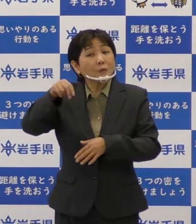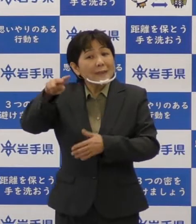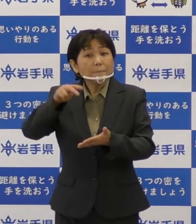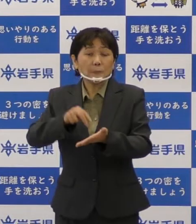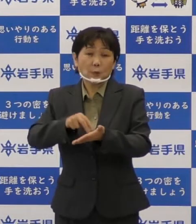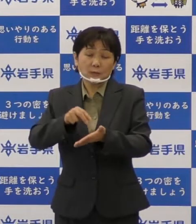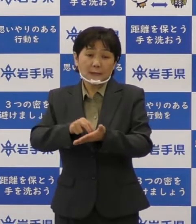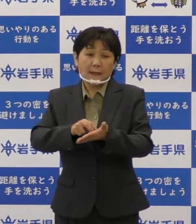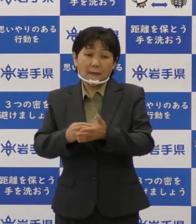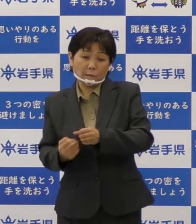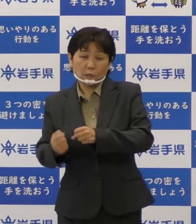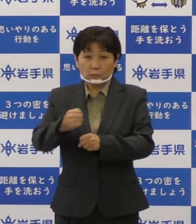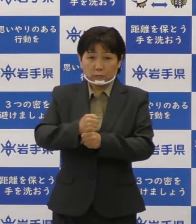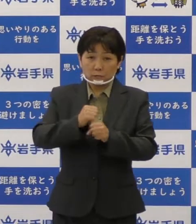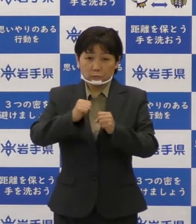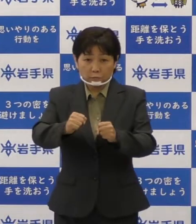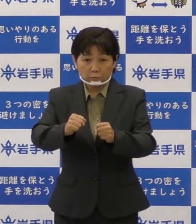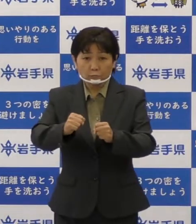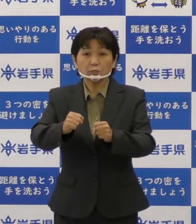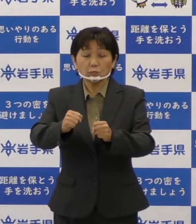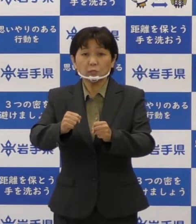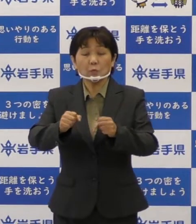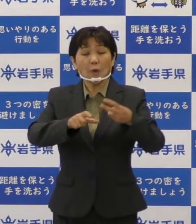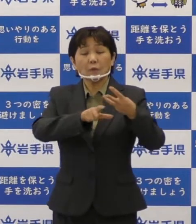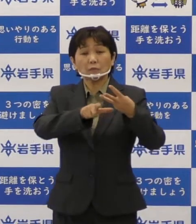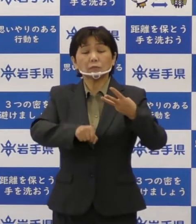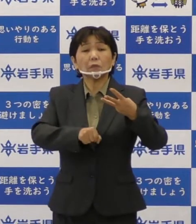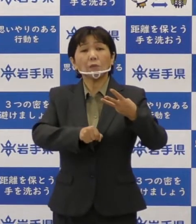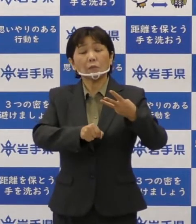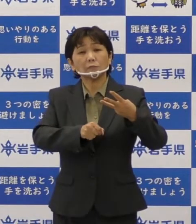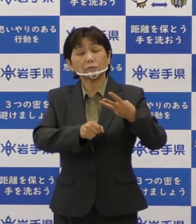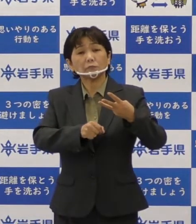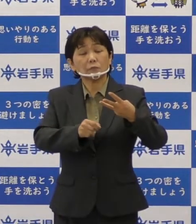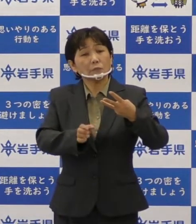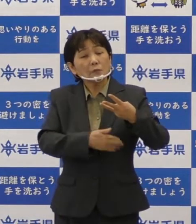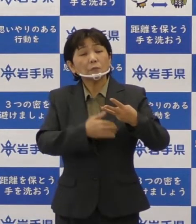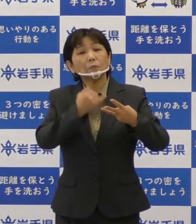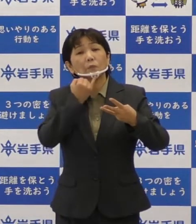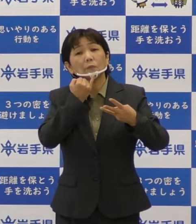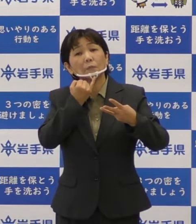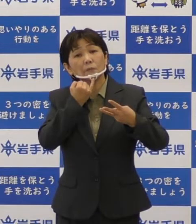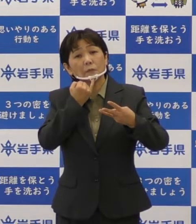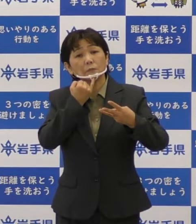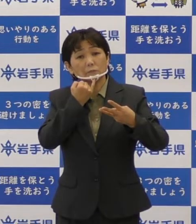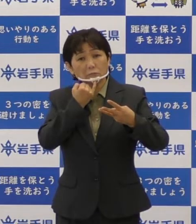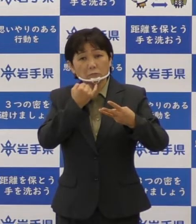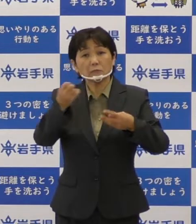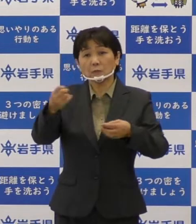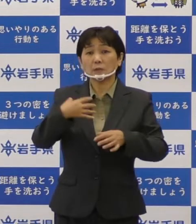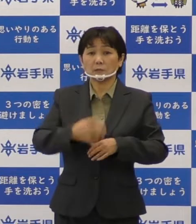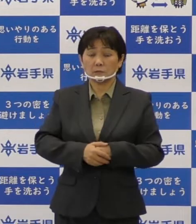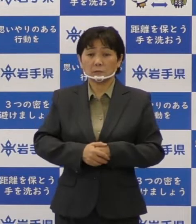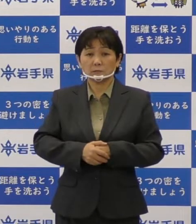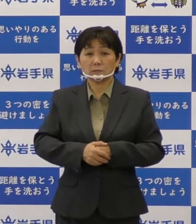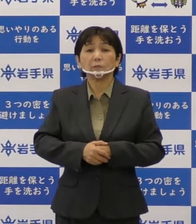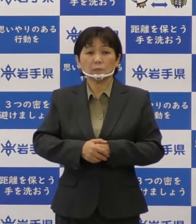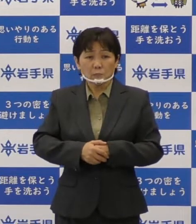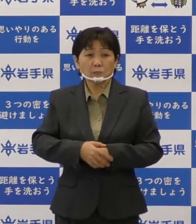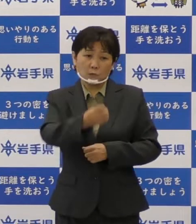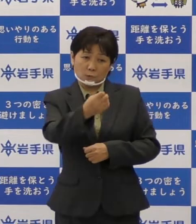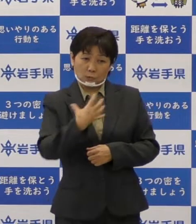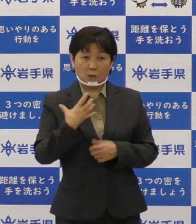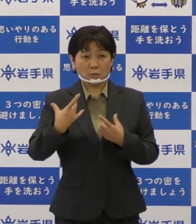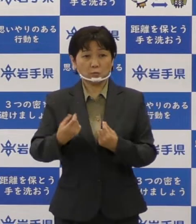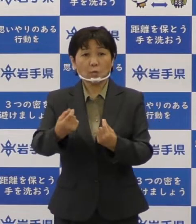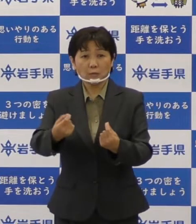3月からやっていただいても構わないという趣旨でと情報をしていましたので、そういう意味では早ければ早いほど